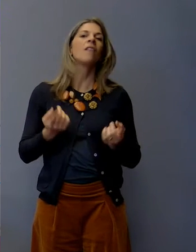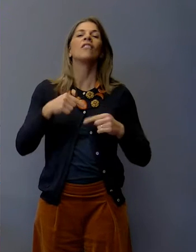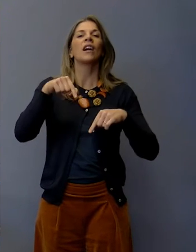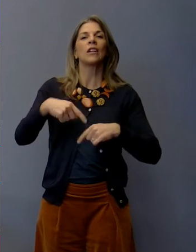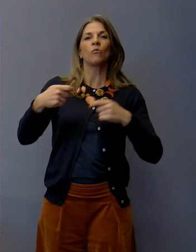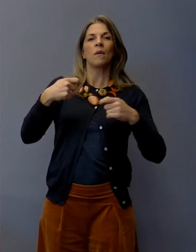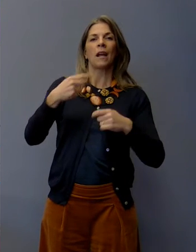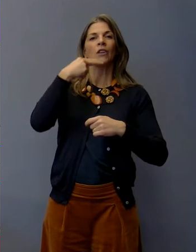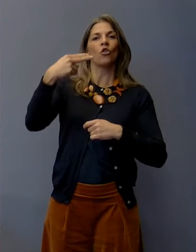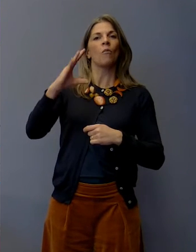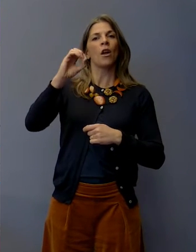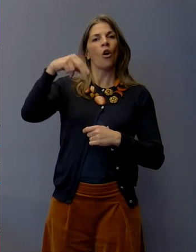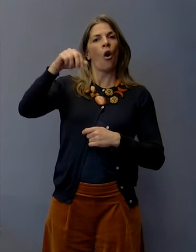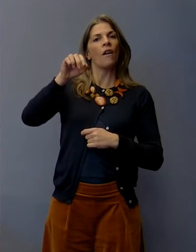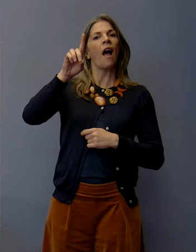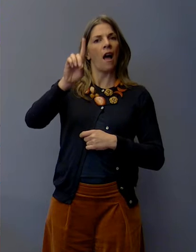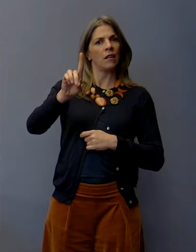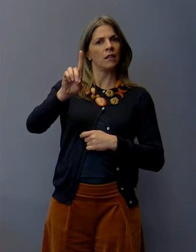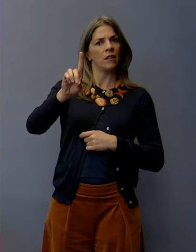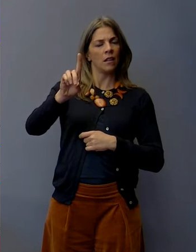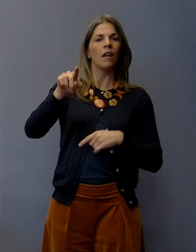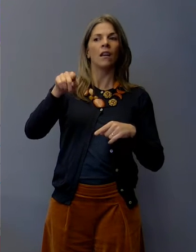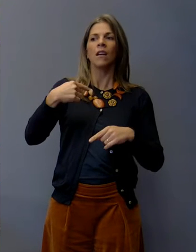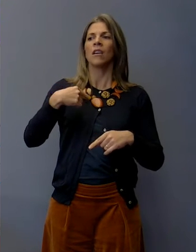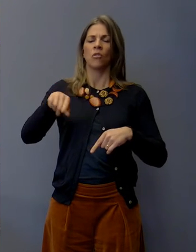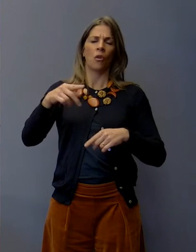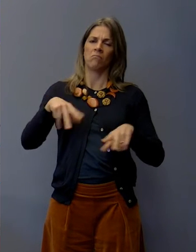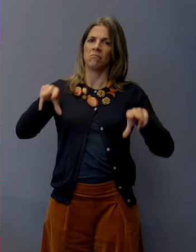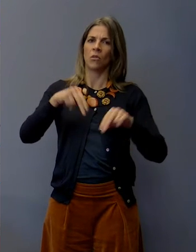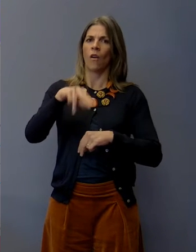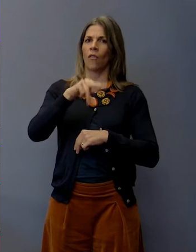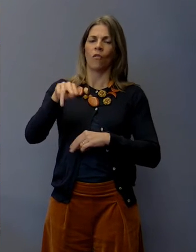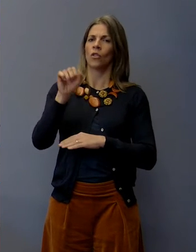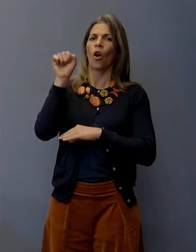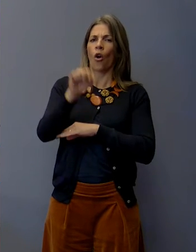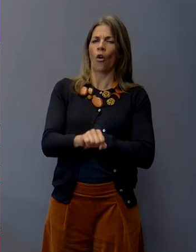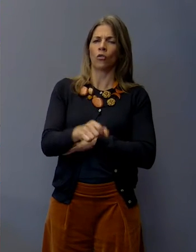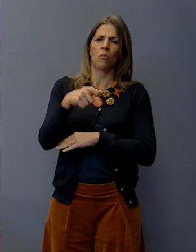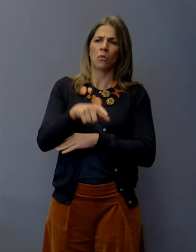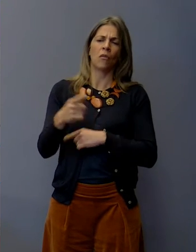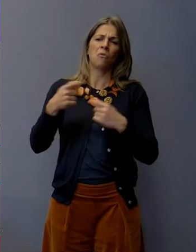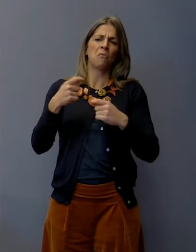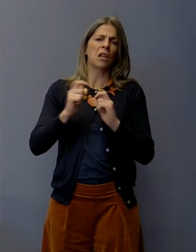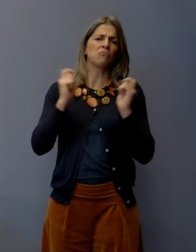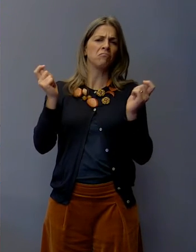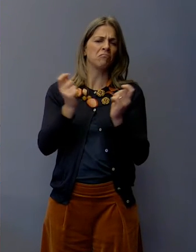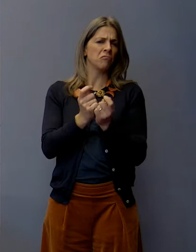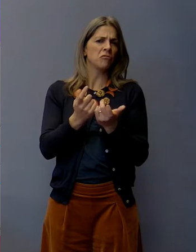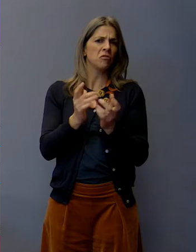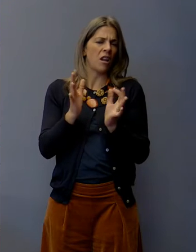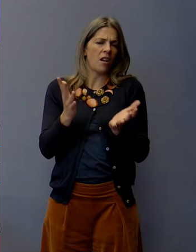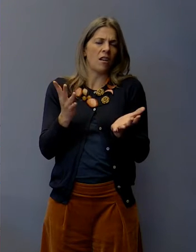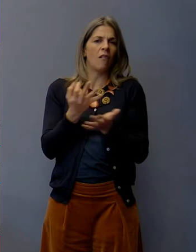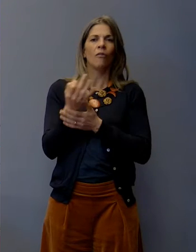voteremo ugualmente contro apertura di nuove superfici commerciali della grande distribuzione per le ragioni che